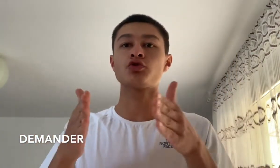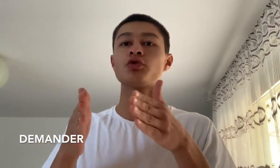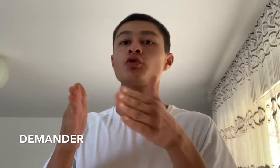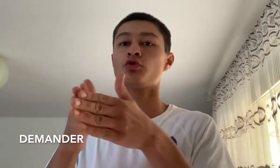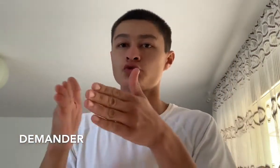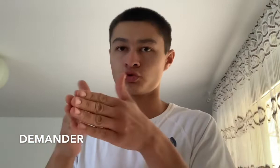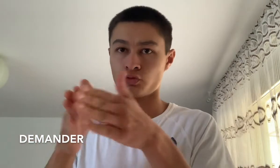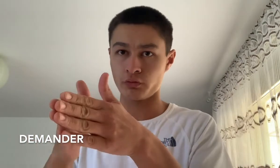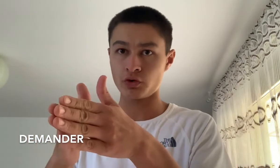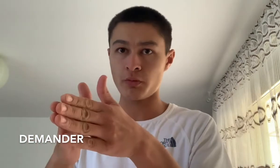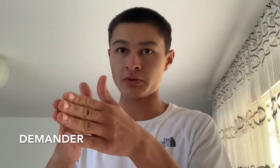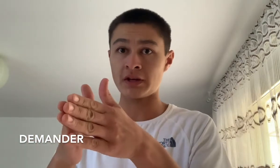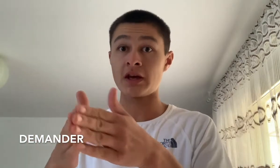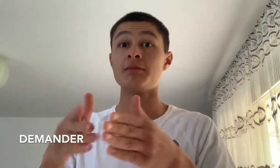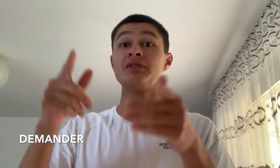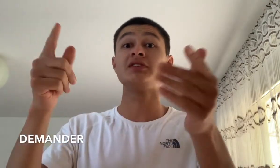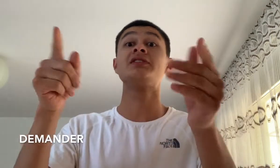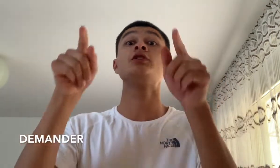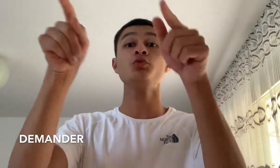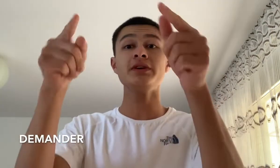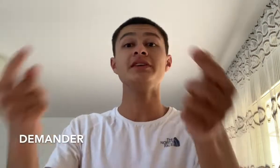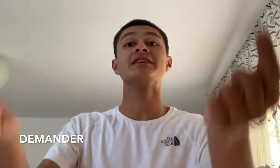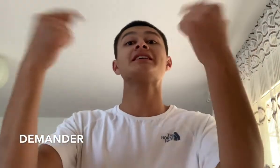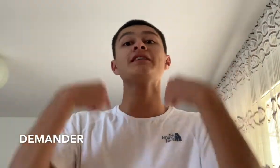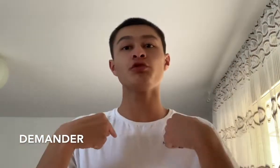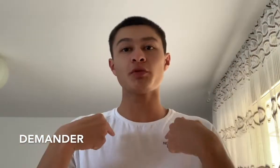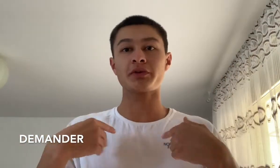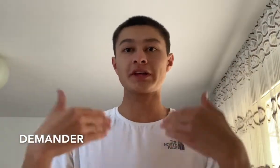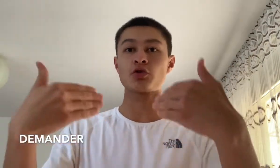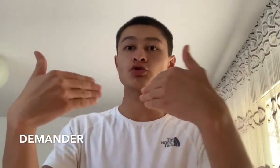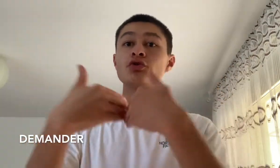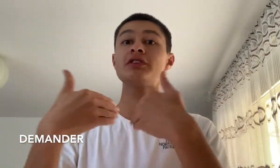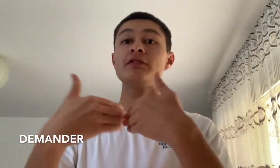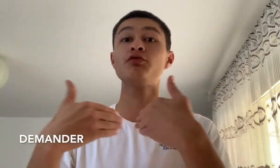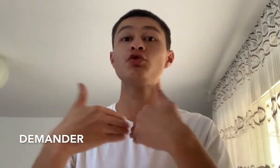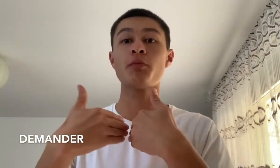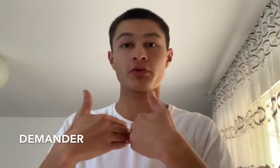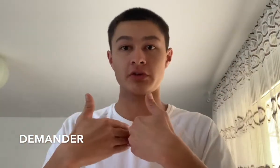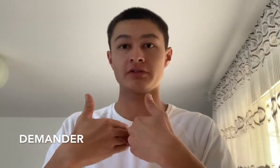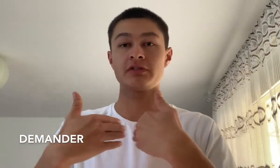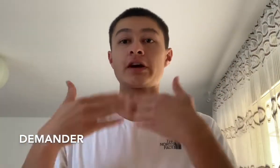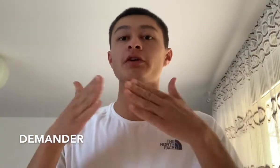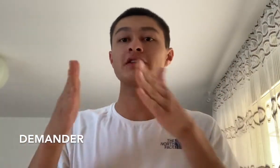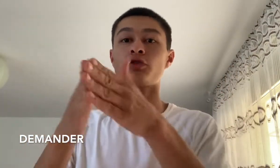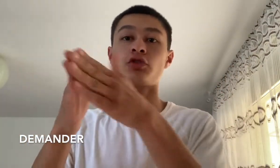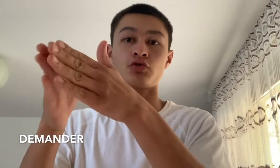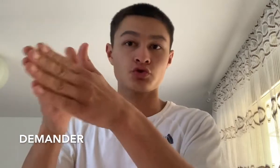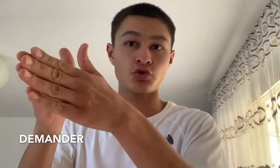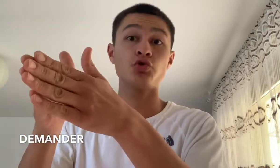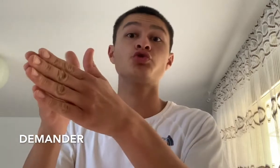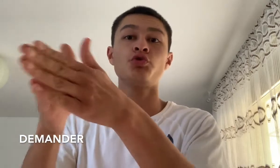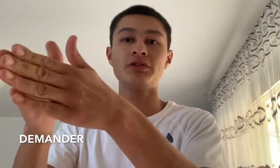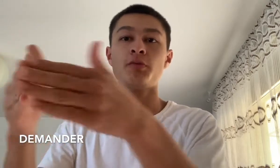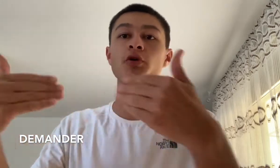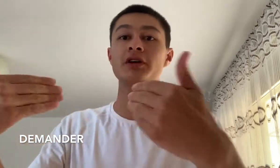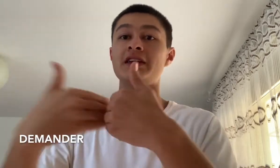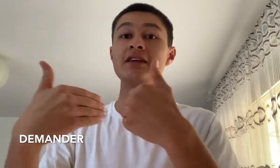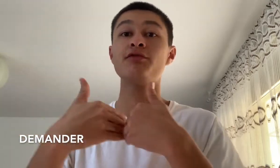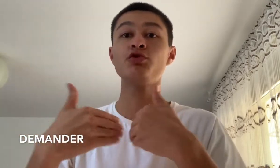chose, vous demandez. Mais si c'est lui qui vous demande quelque chose, il vous demande. D'accord ? C'est dans le sens. Je lui demande, il vous